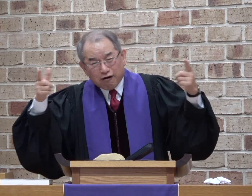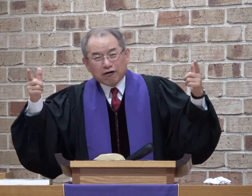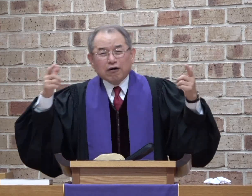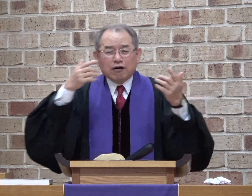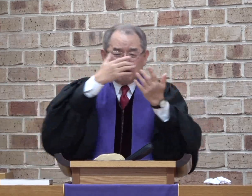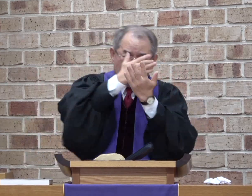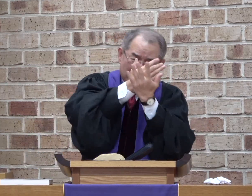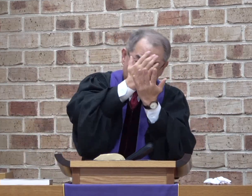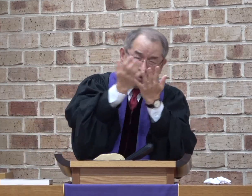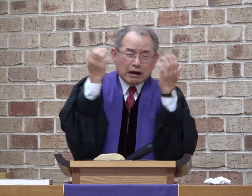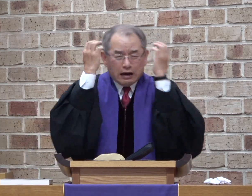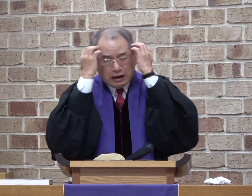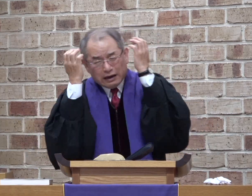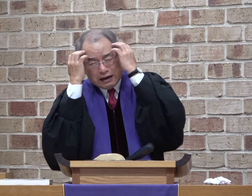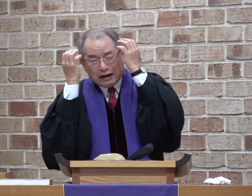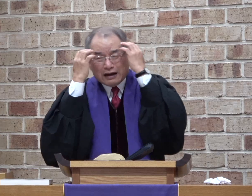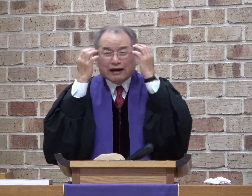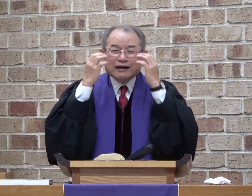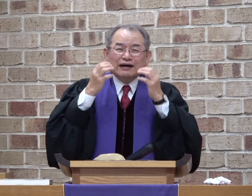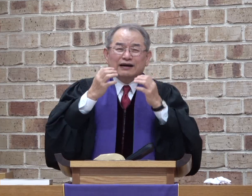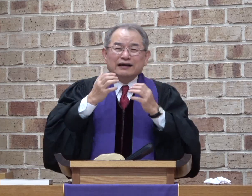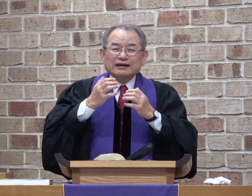많은 고생을 하다가